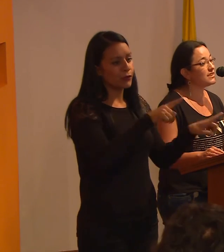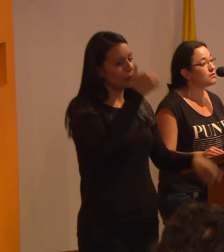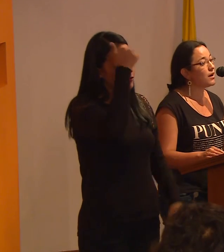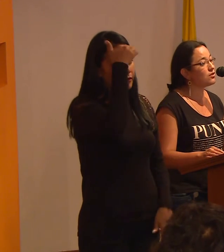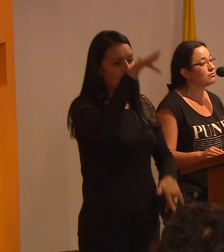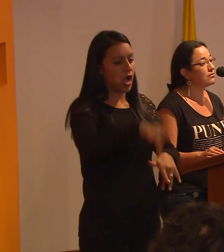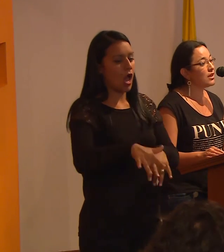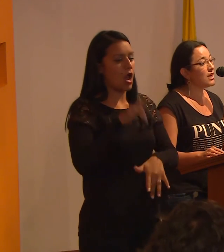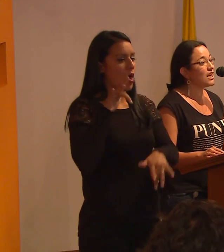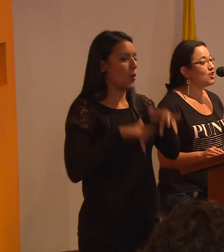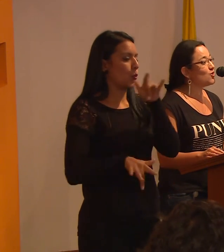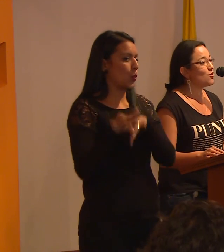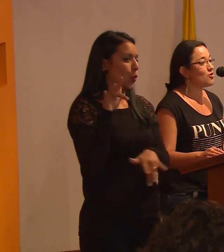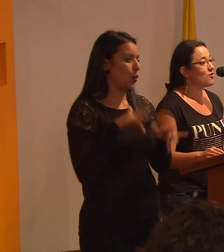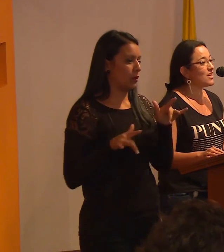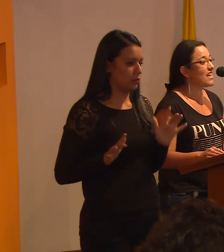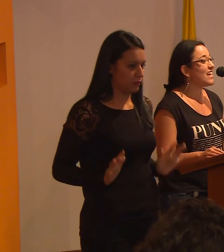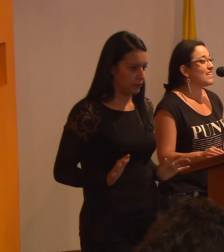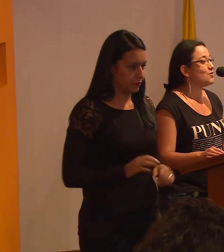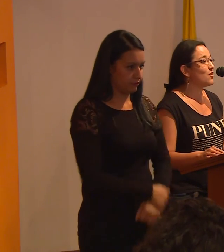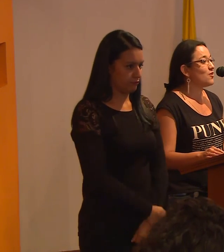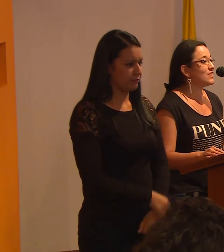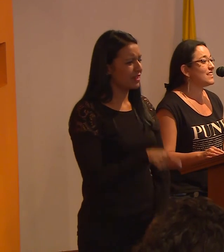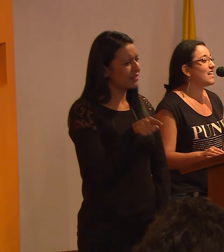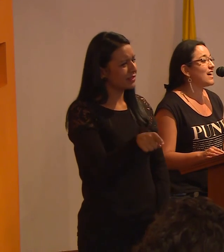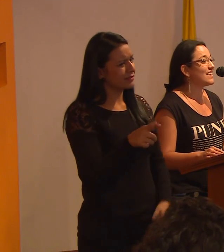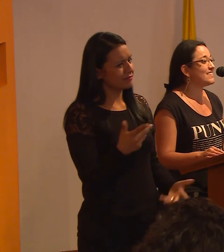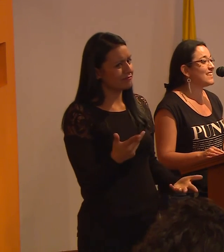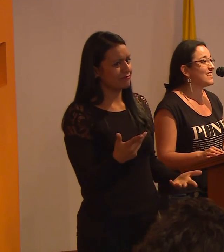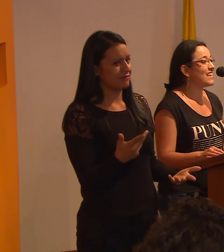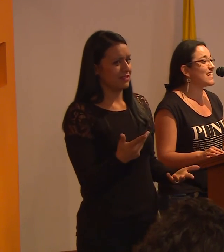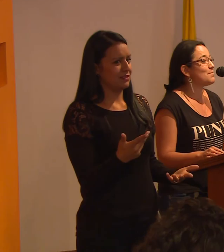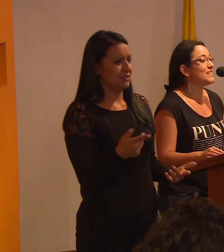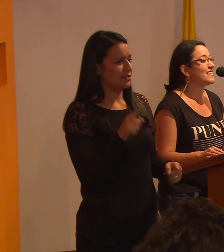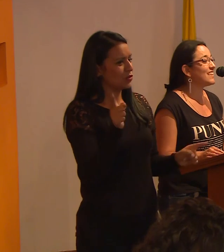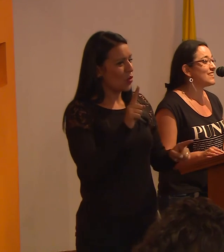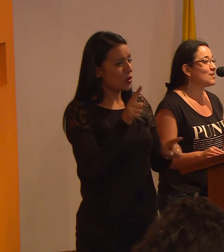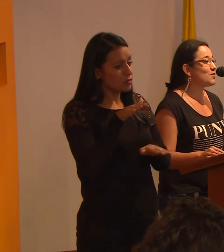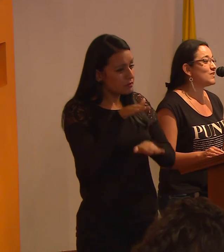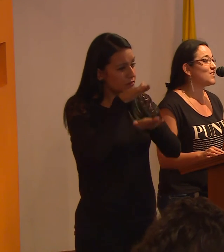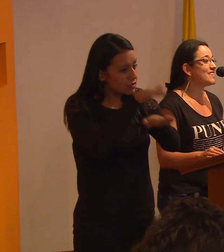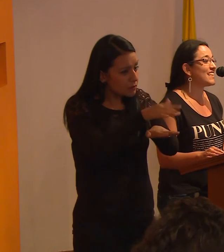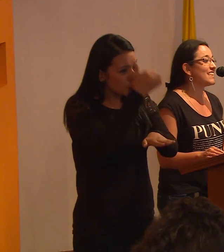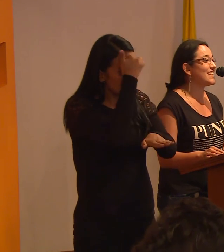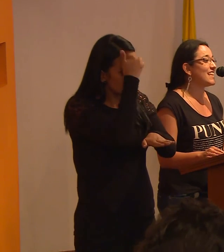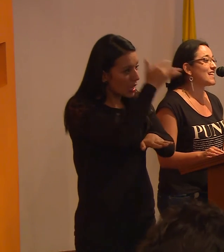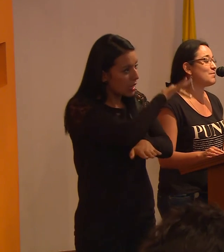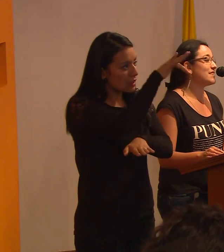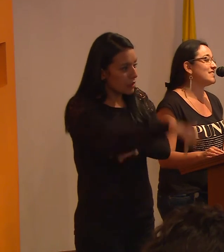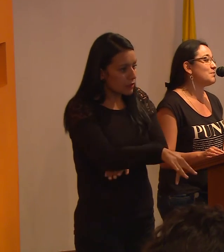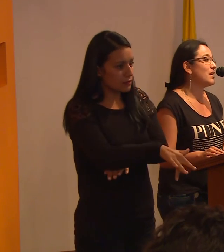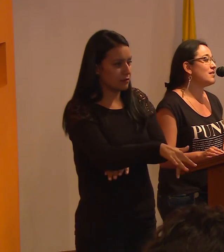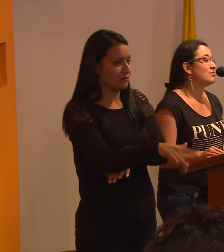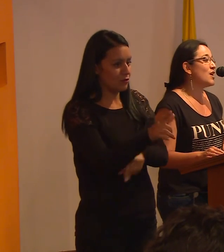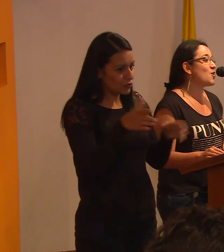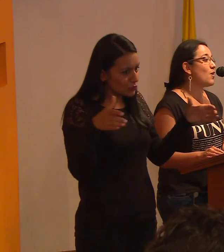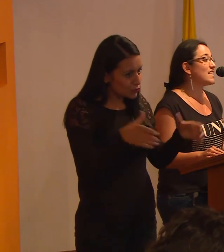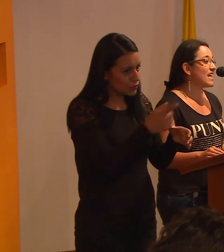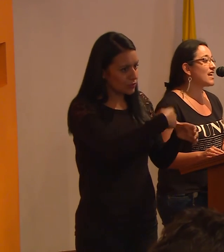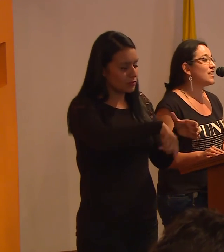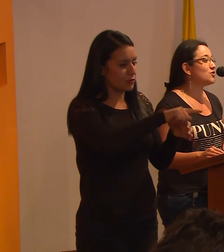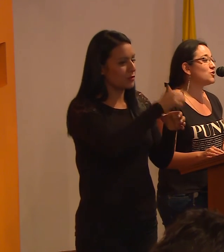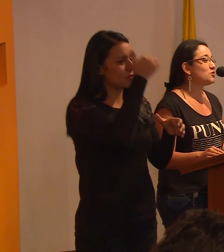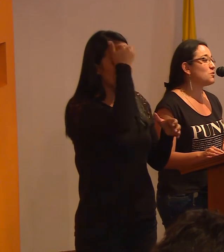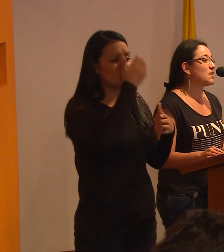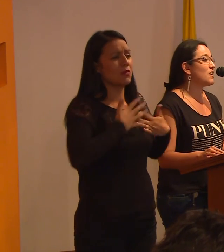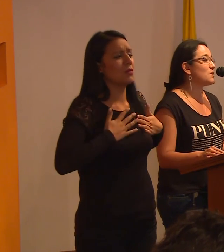profesores participaron, y ahí no tenía que ser el representante de profesores el que tenía que participar.